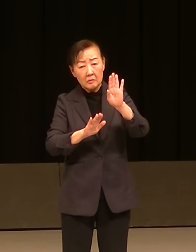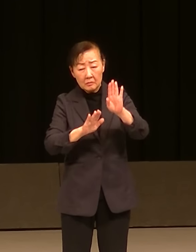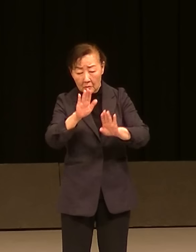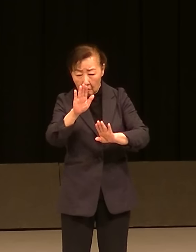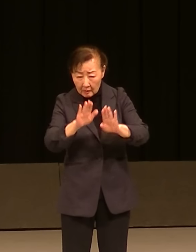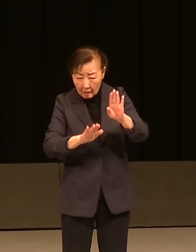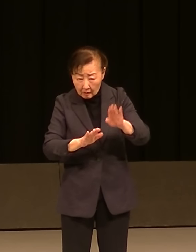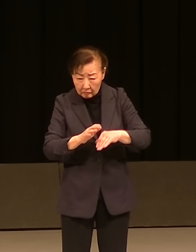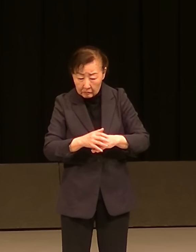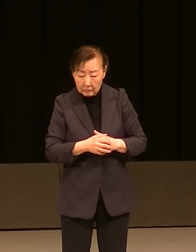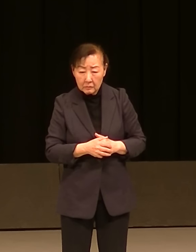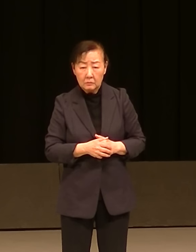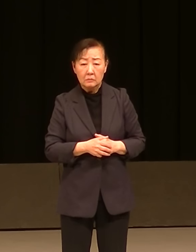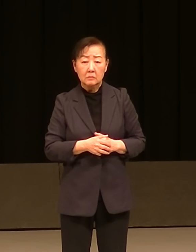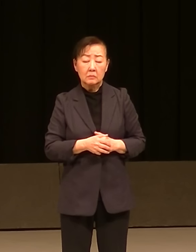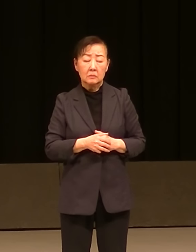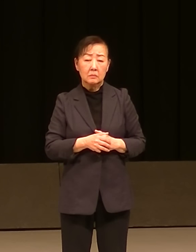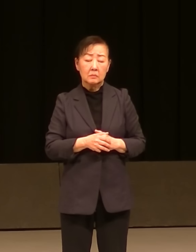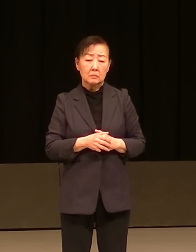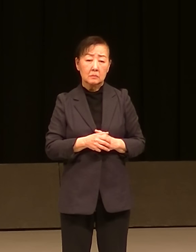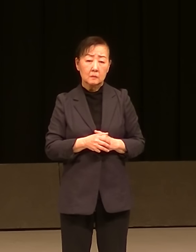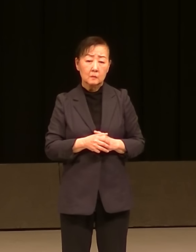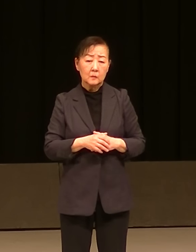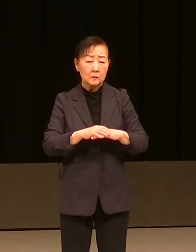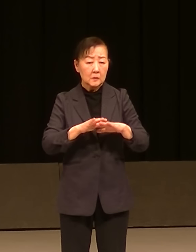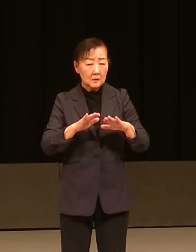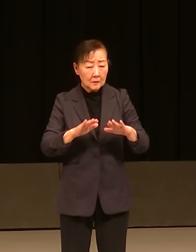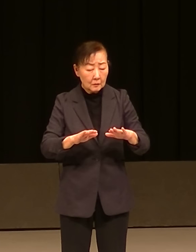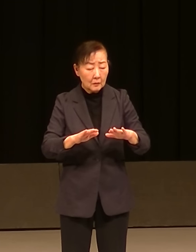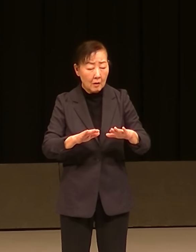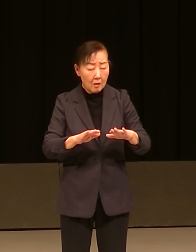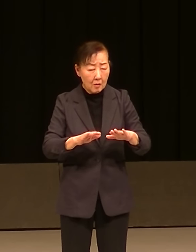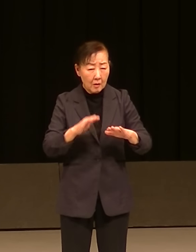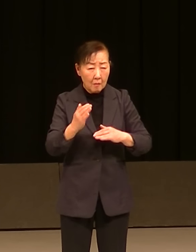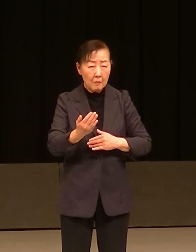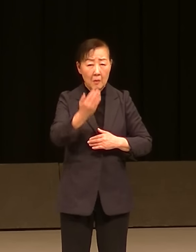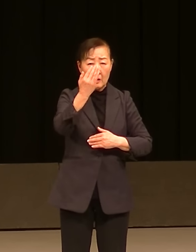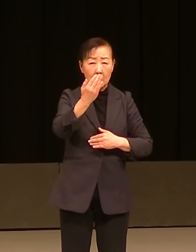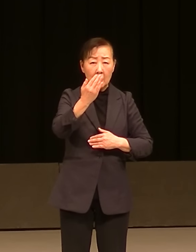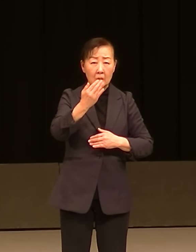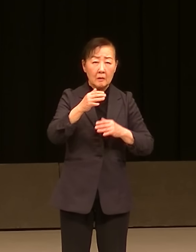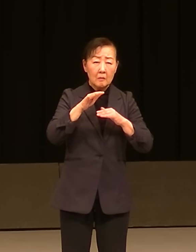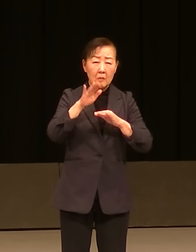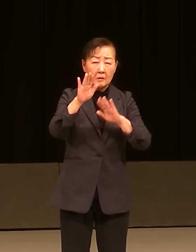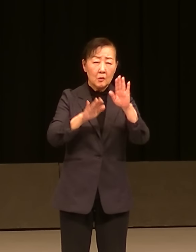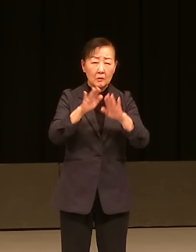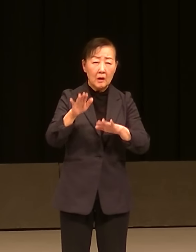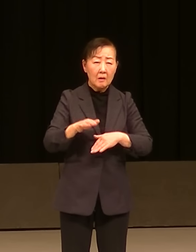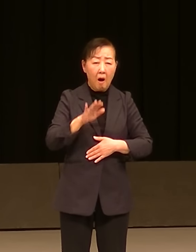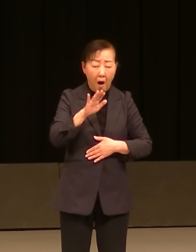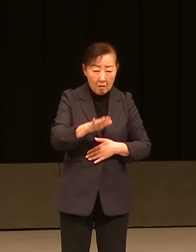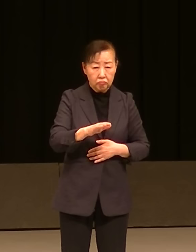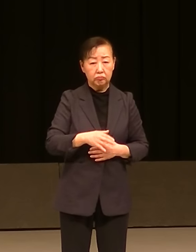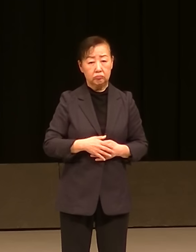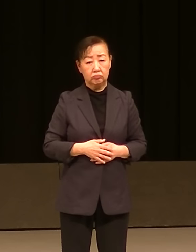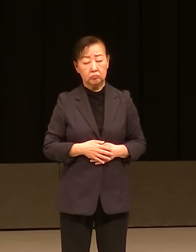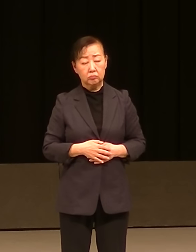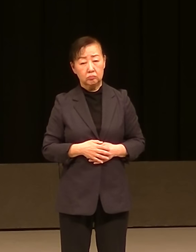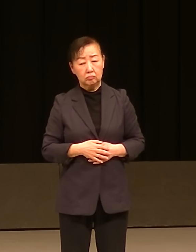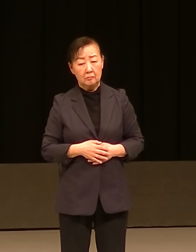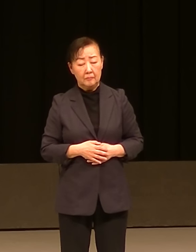が本当にこの今我々の目の前で広がっていくと言っているということ